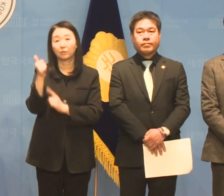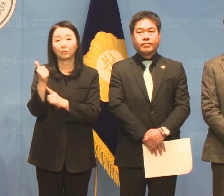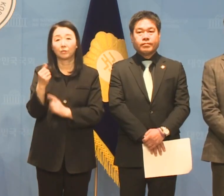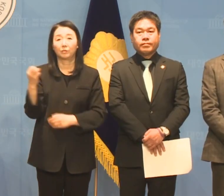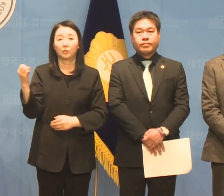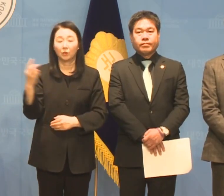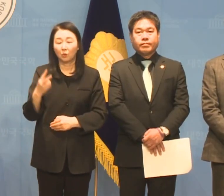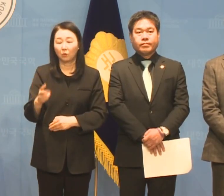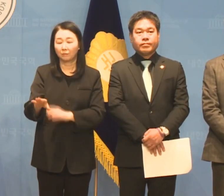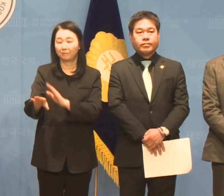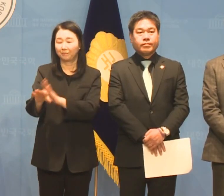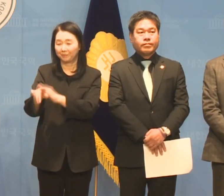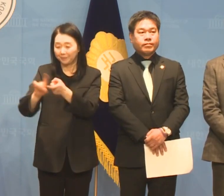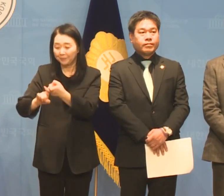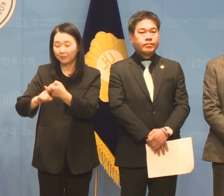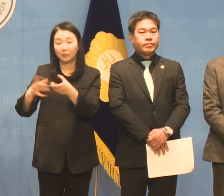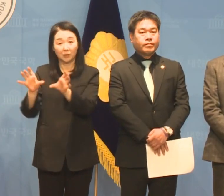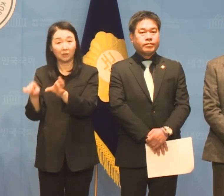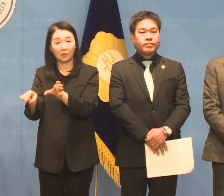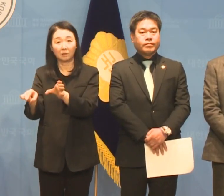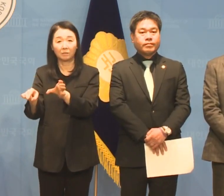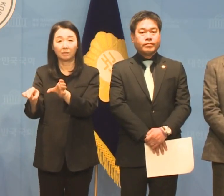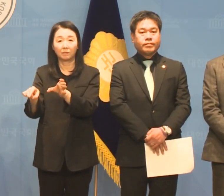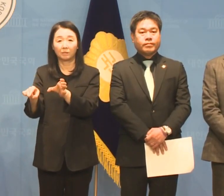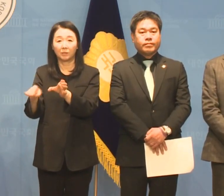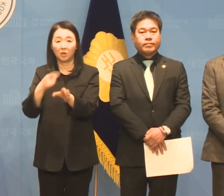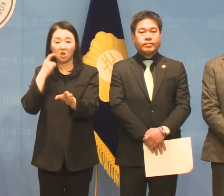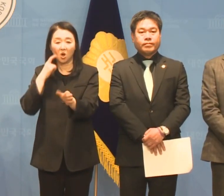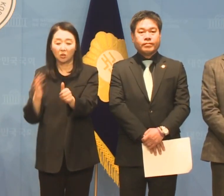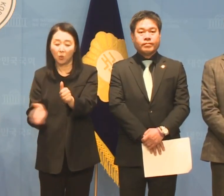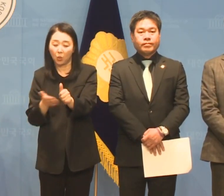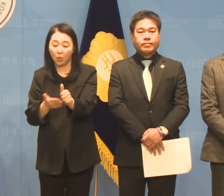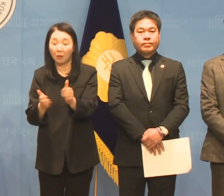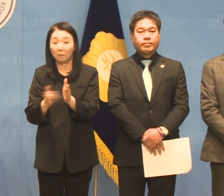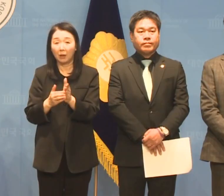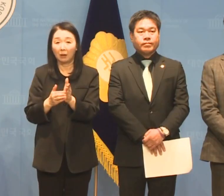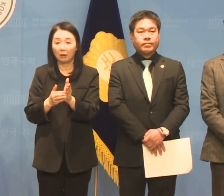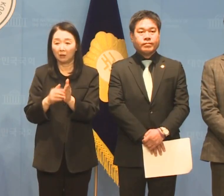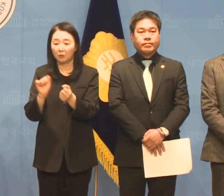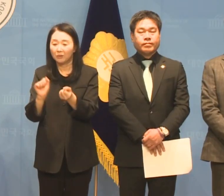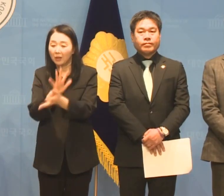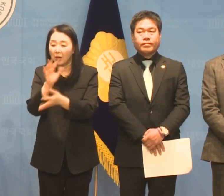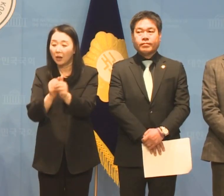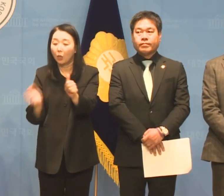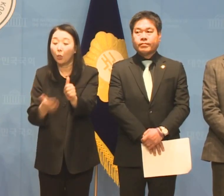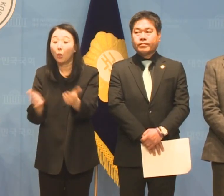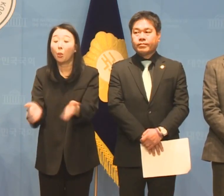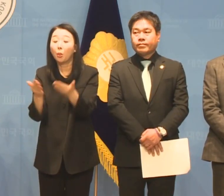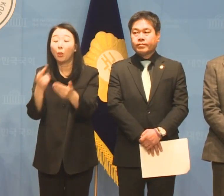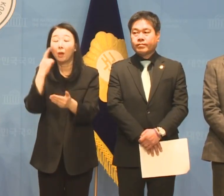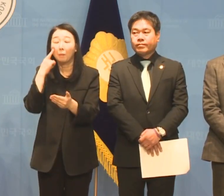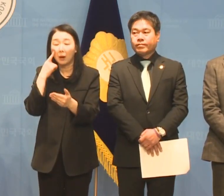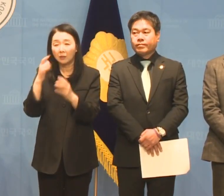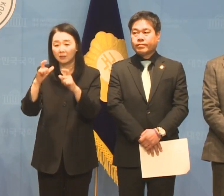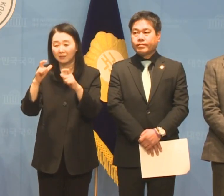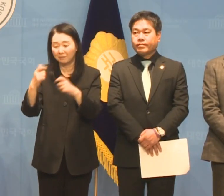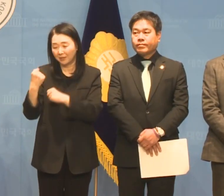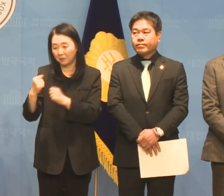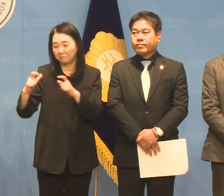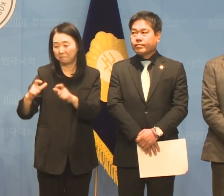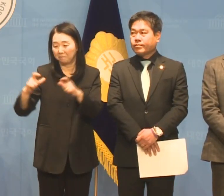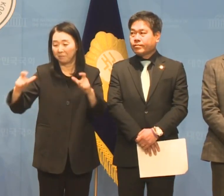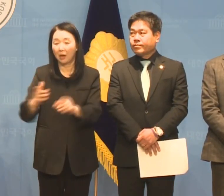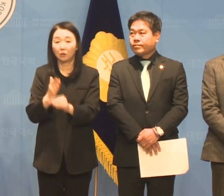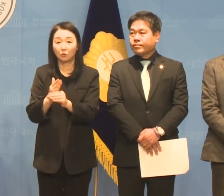극우 카르텔이라고 하는 이 자들이 그런 거짓 선동과 내란 선동으로 계속 세력을 키우고 있습니다. 그래서